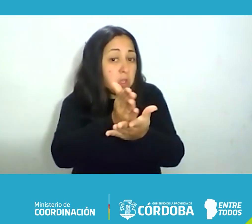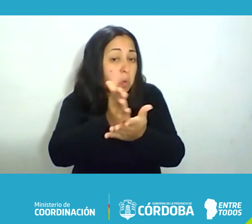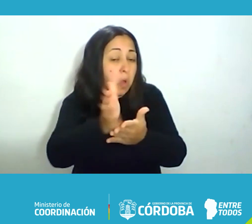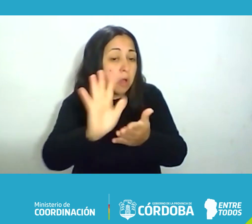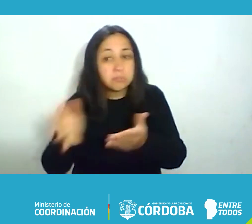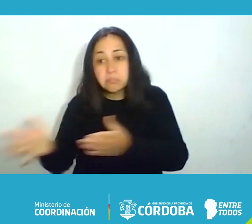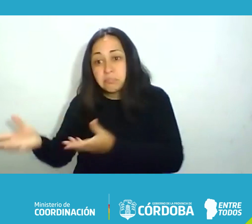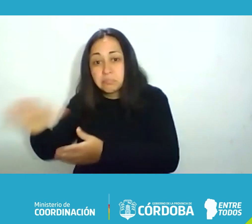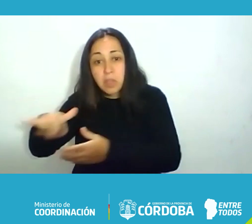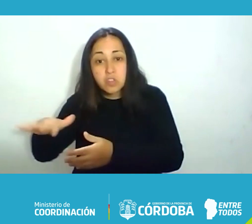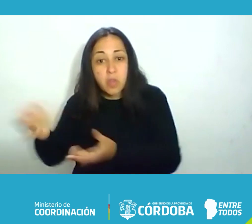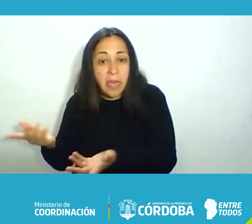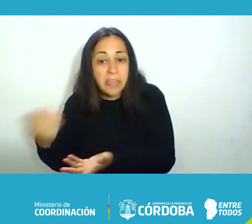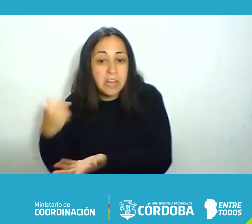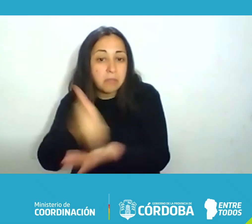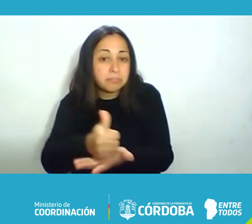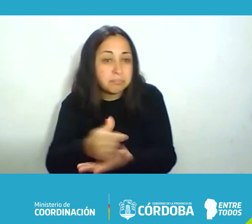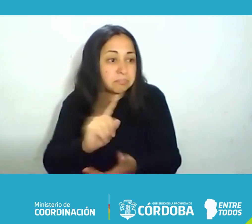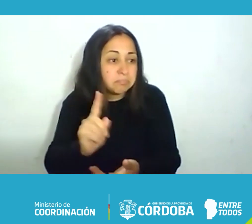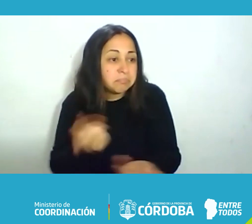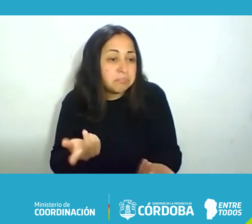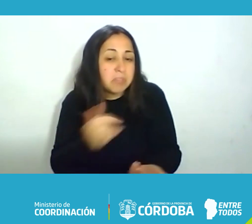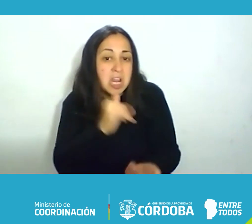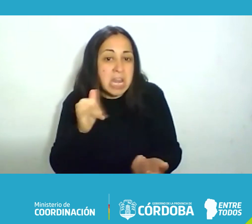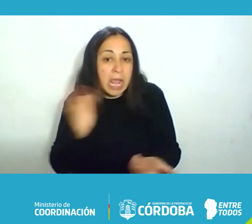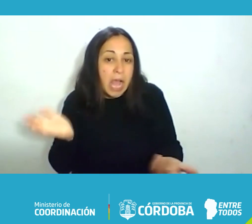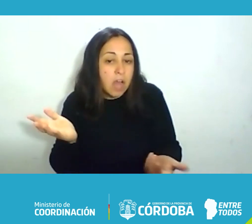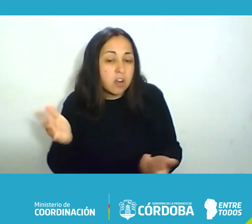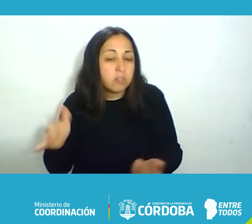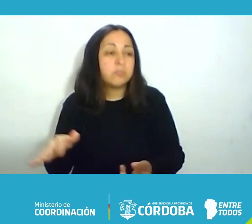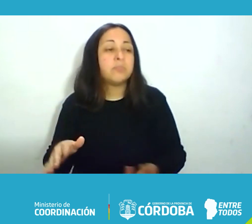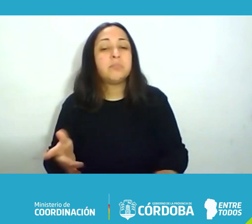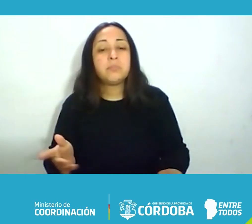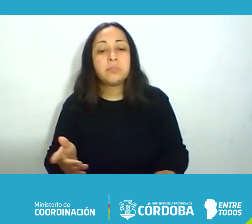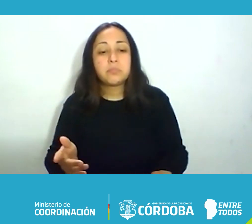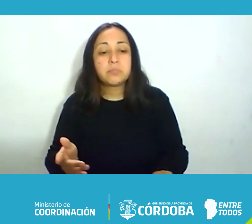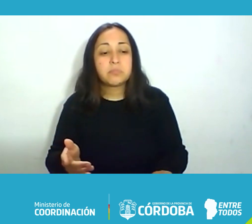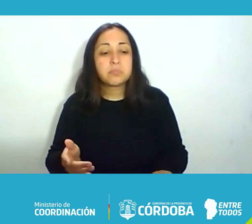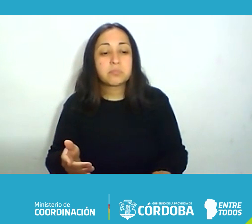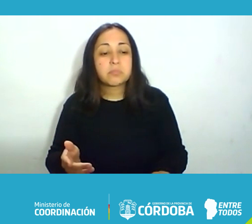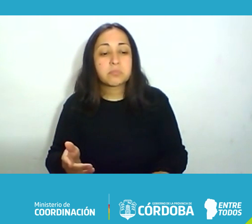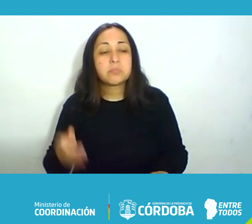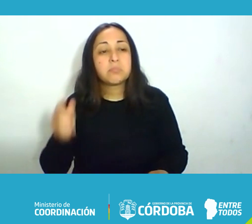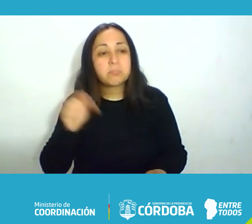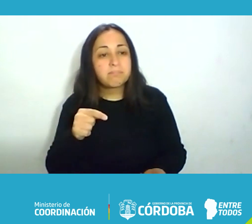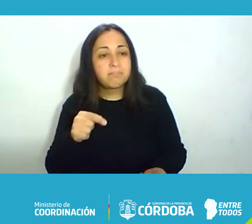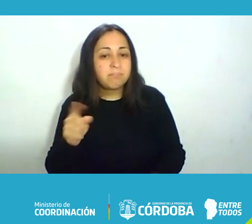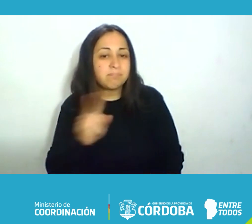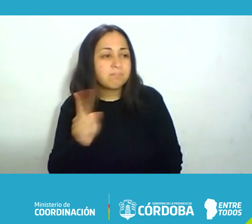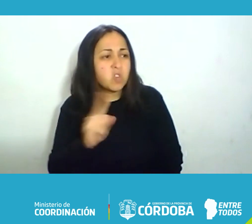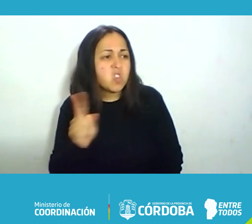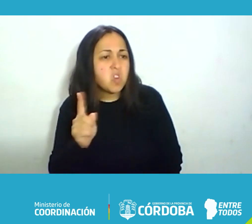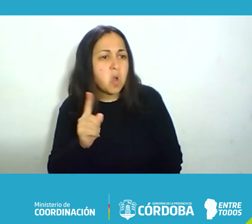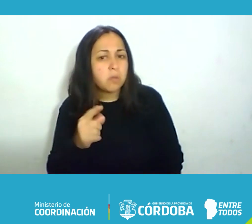instancias para la ciudadanía. Al presentarse pedidos de información se negó la misma por parte de la comuna y el municipio. Aduce que no